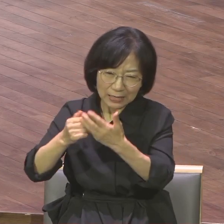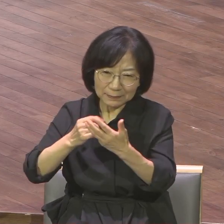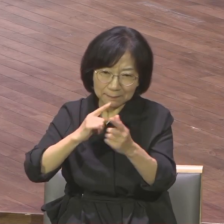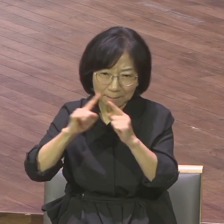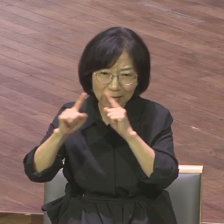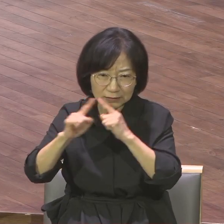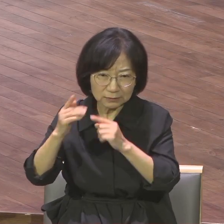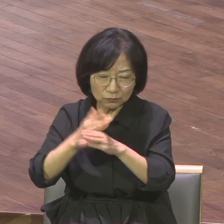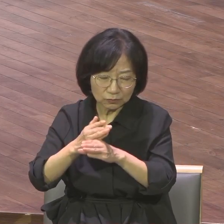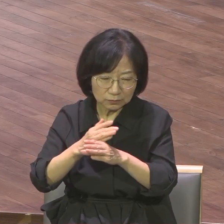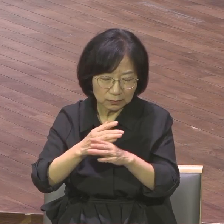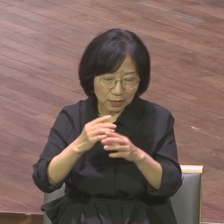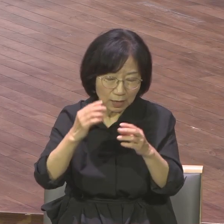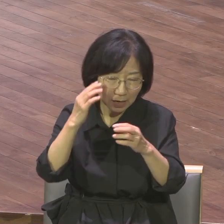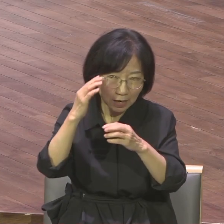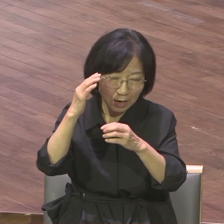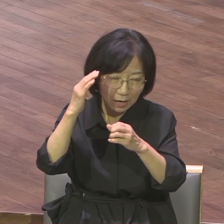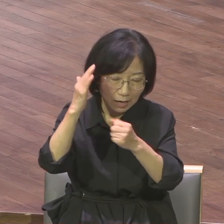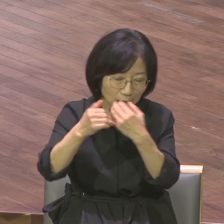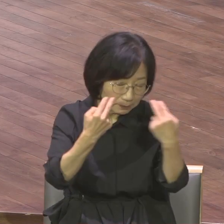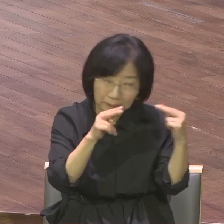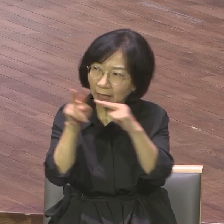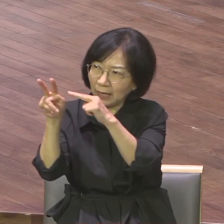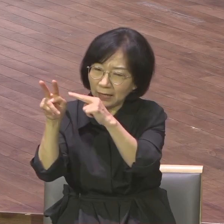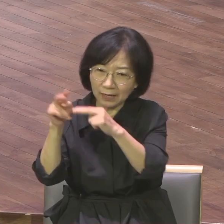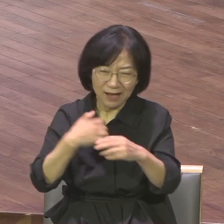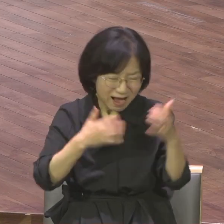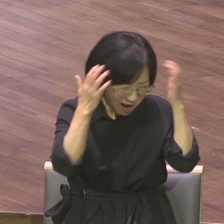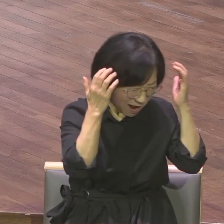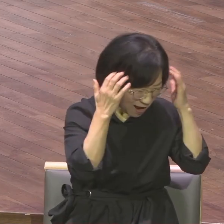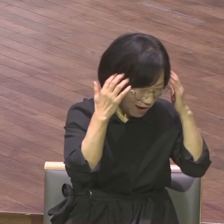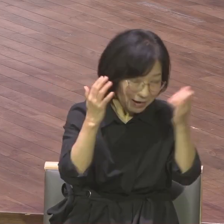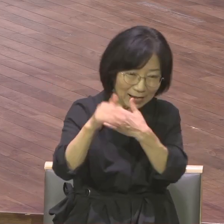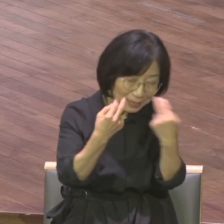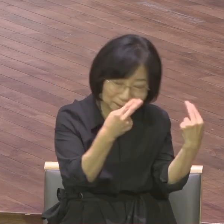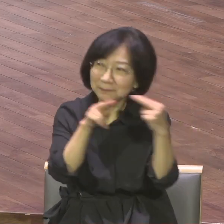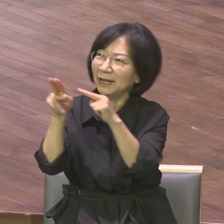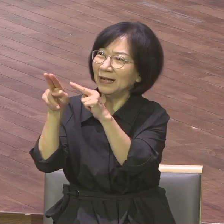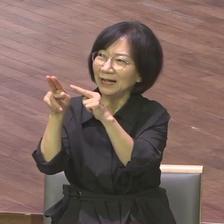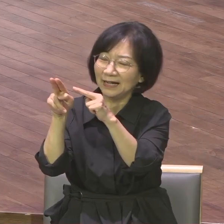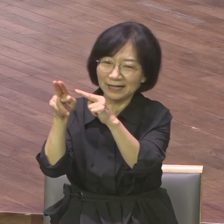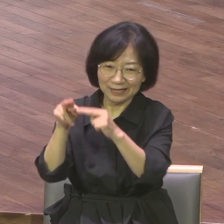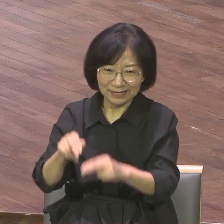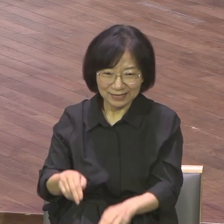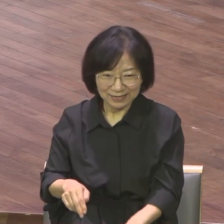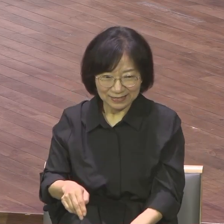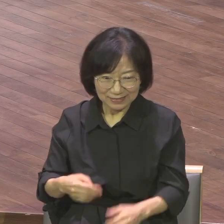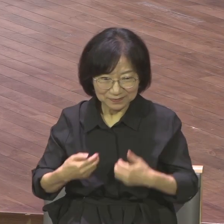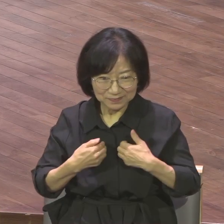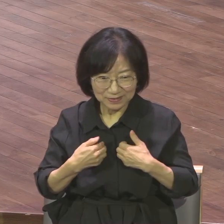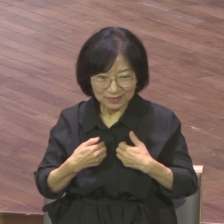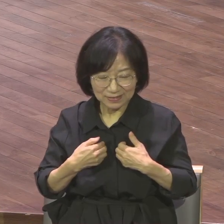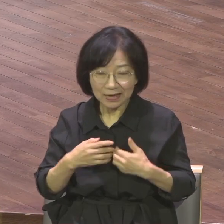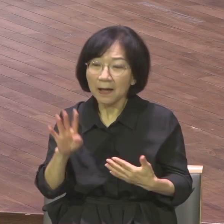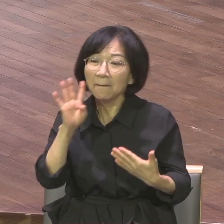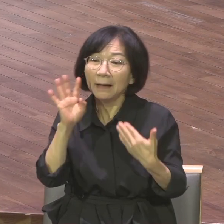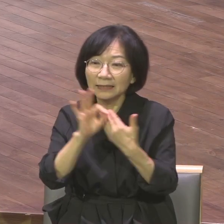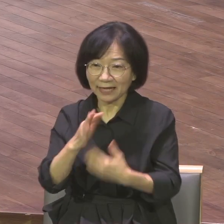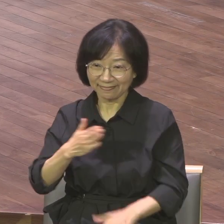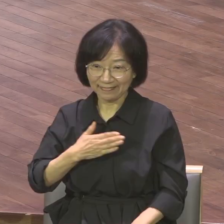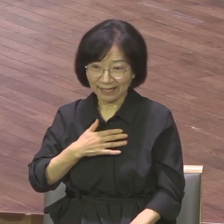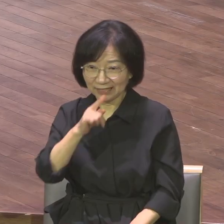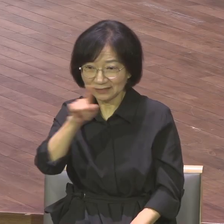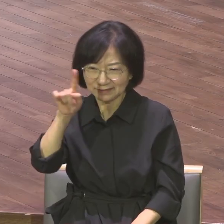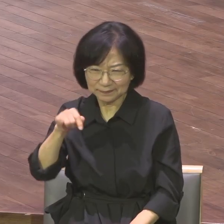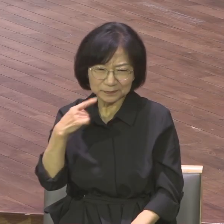확성기 고난이. 제가 고난을 안 받았으면 목사 길을 가지도 않았을